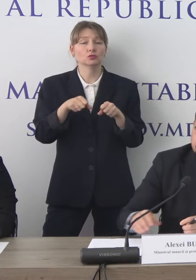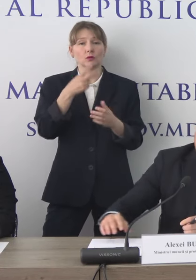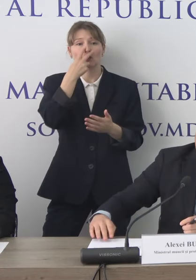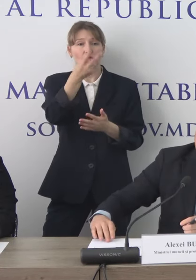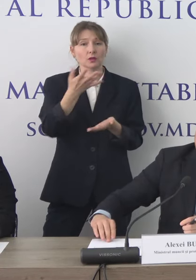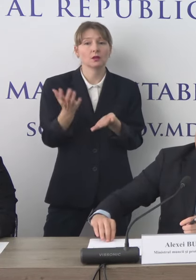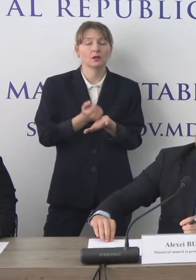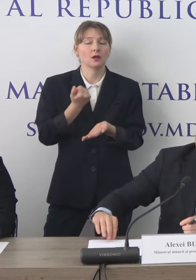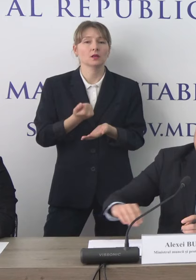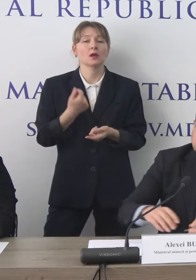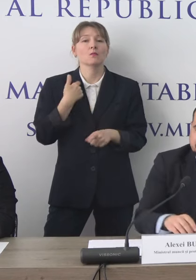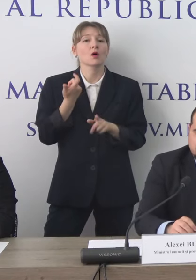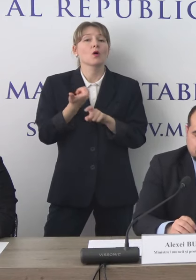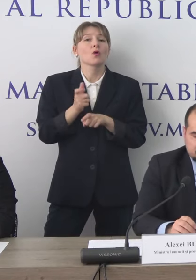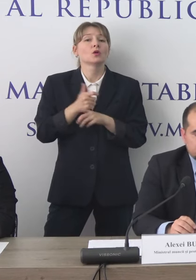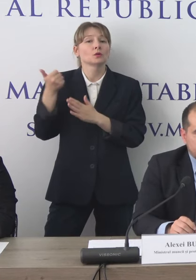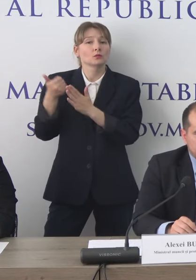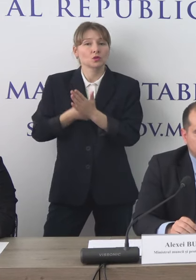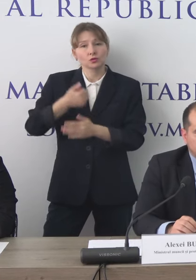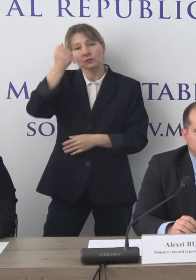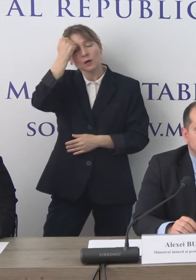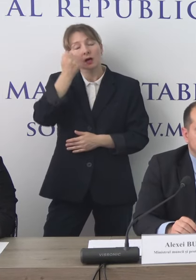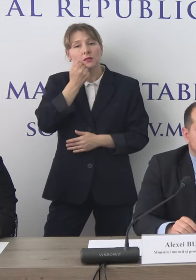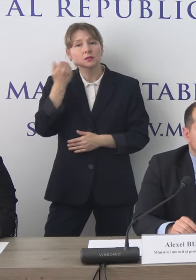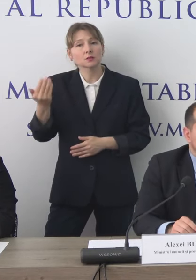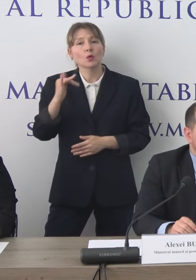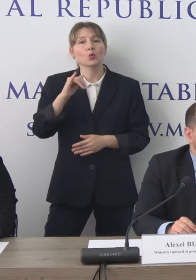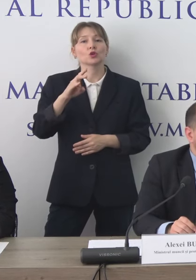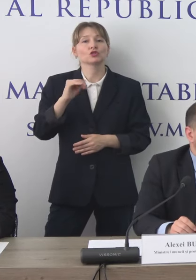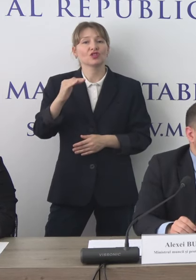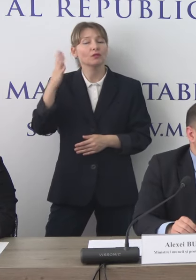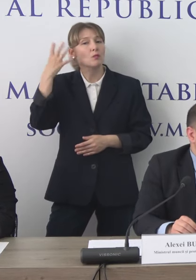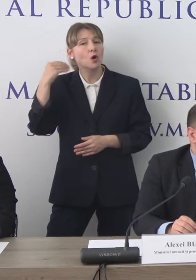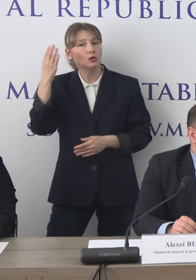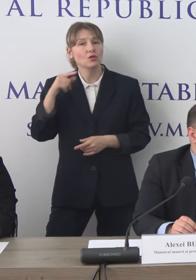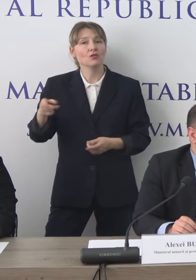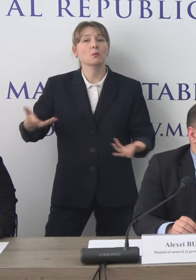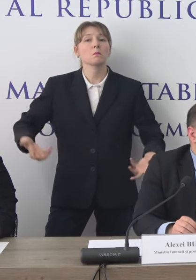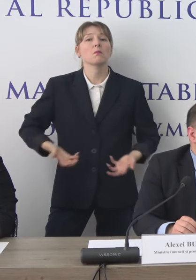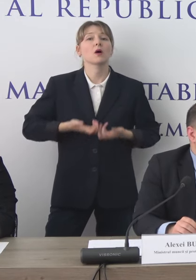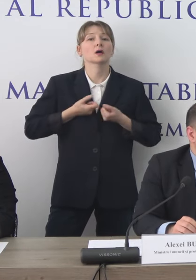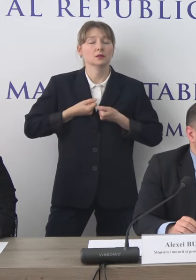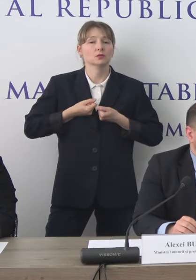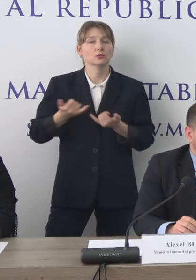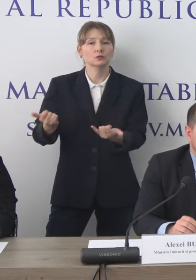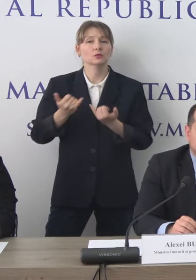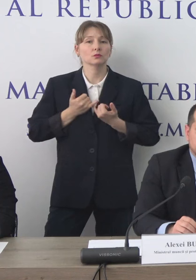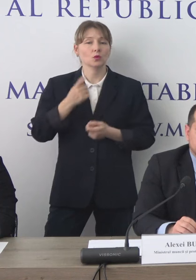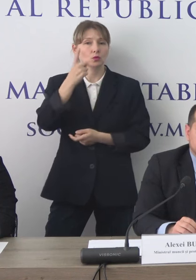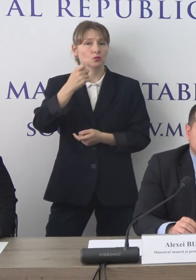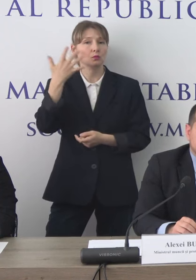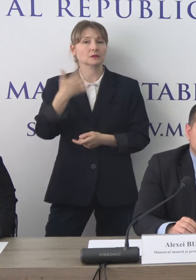Aducem toată aprecierea echipei UNICEF Moldova pentru suportul de a avea 150 de